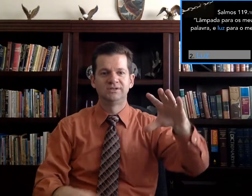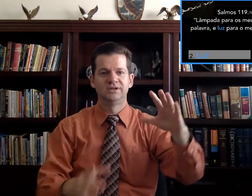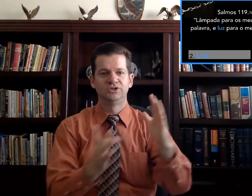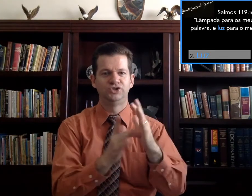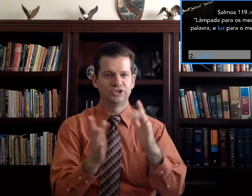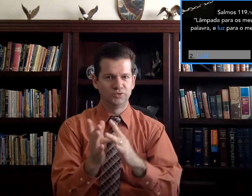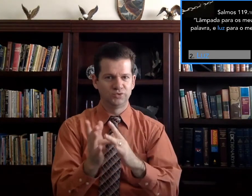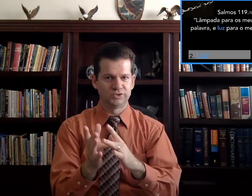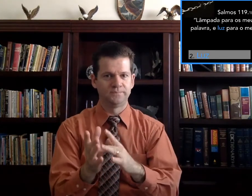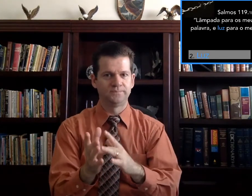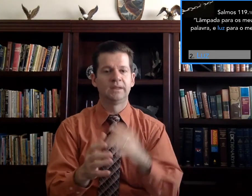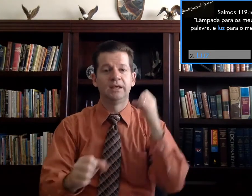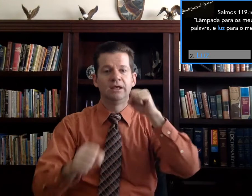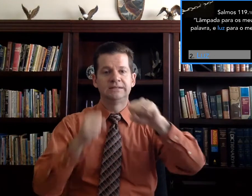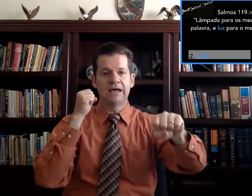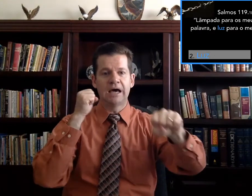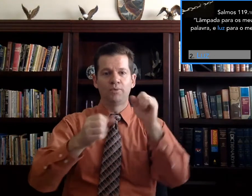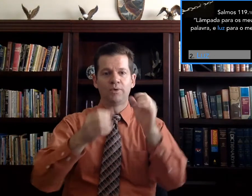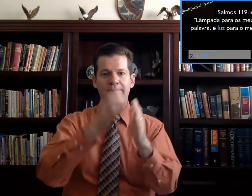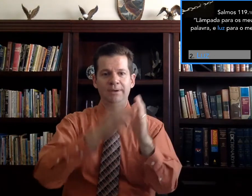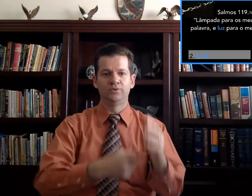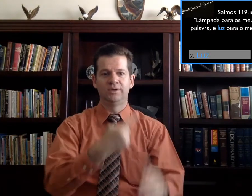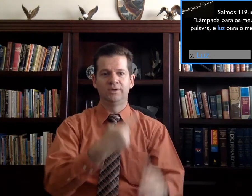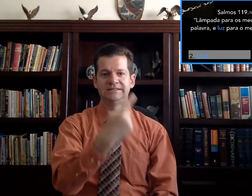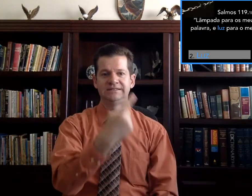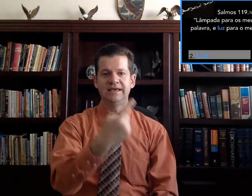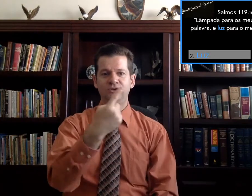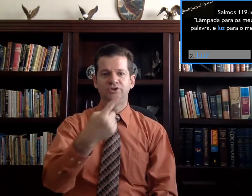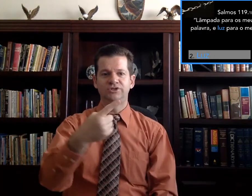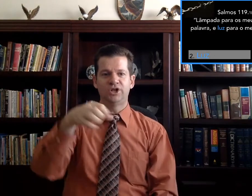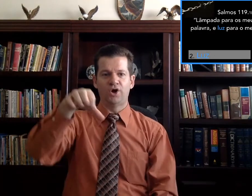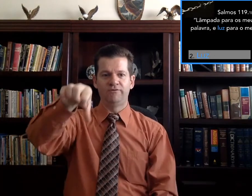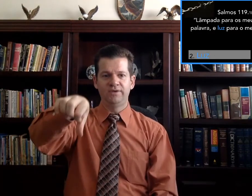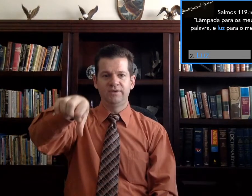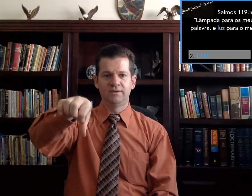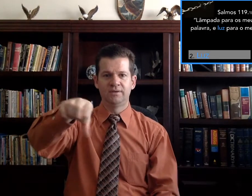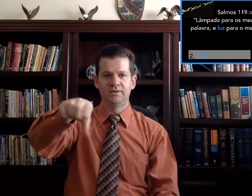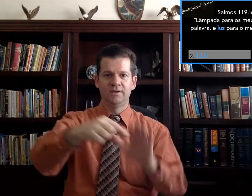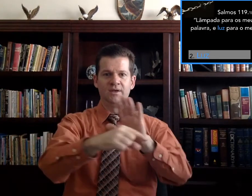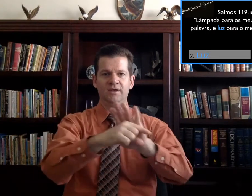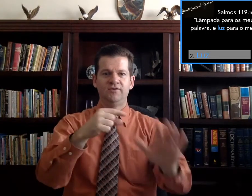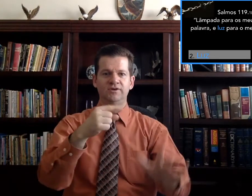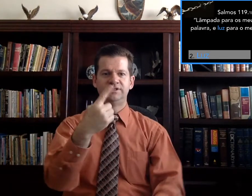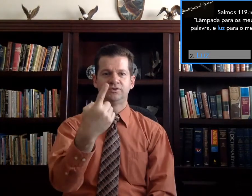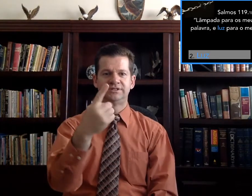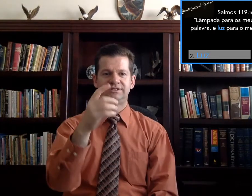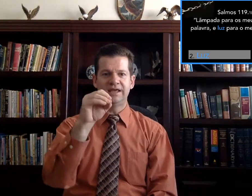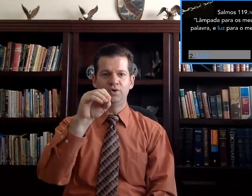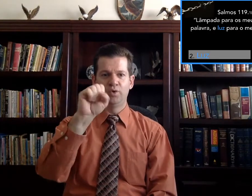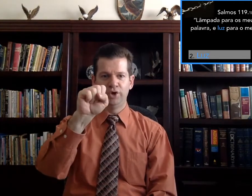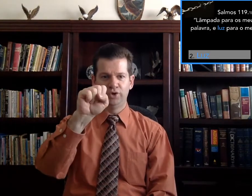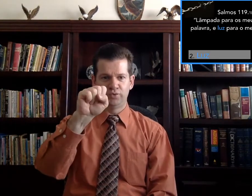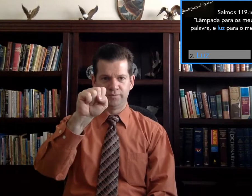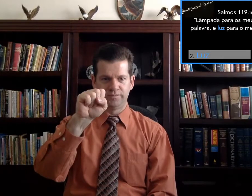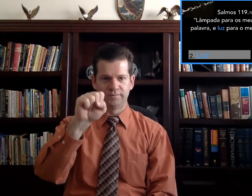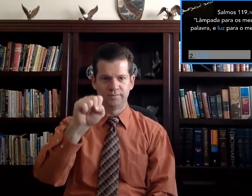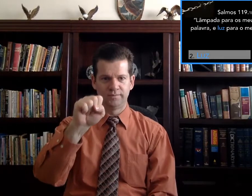de Jesus. Salmo capítulo 119, versículo 108.